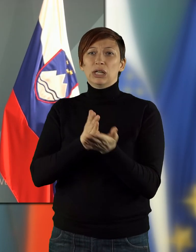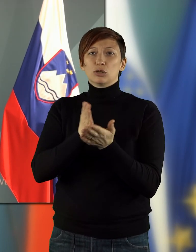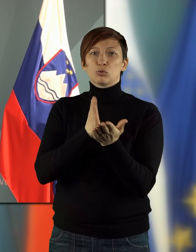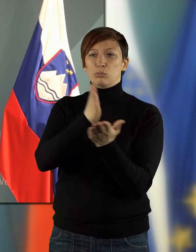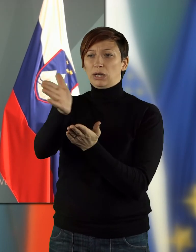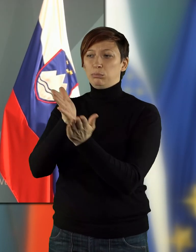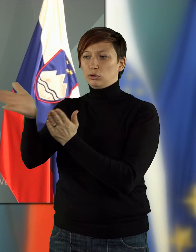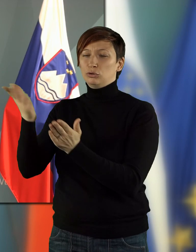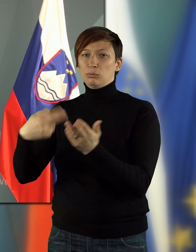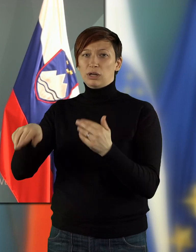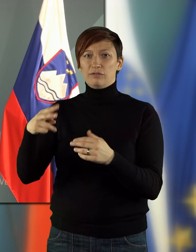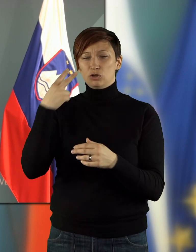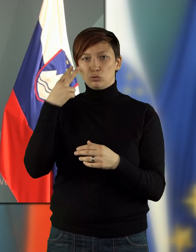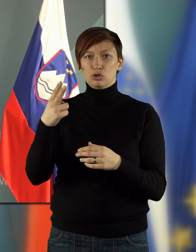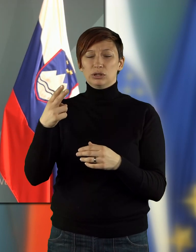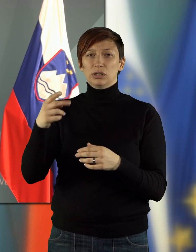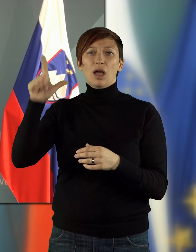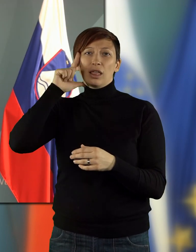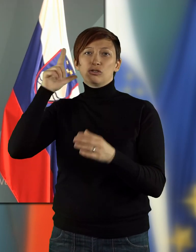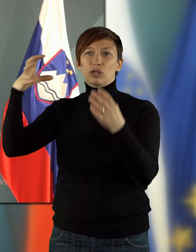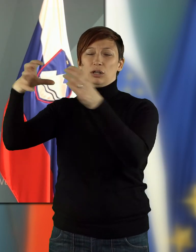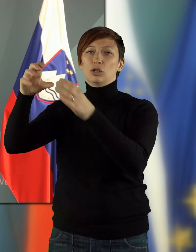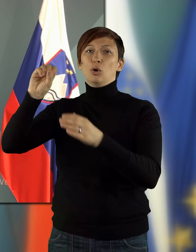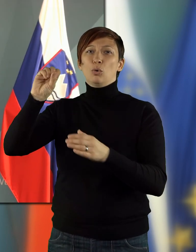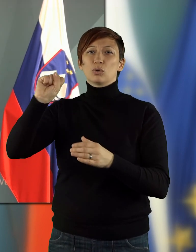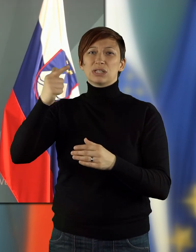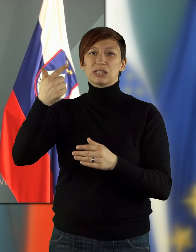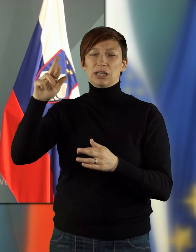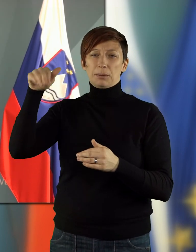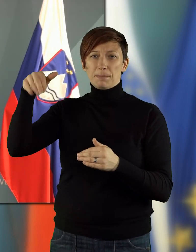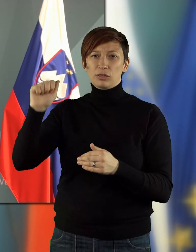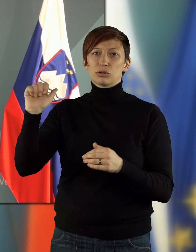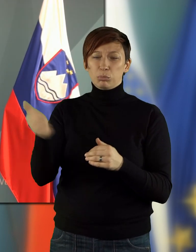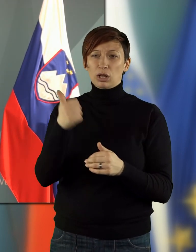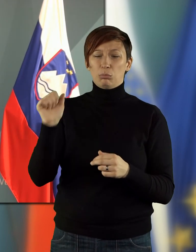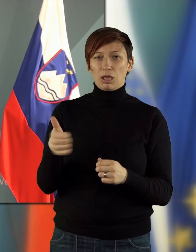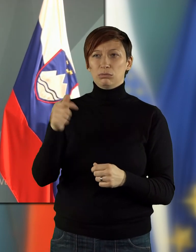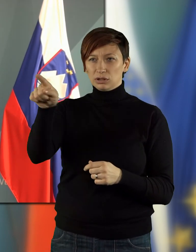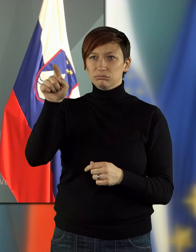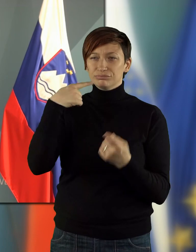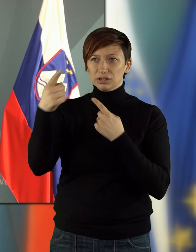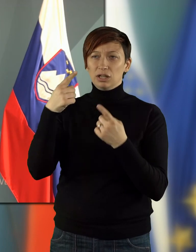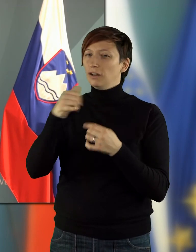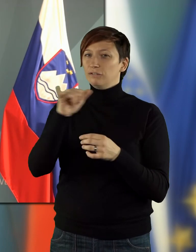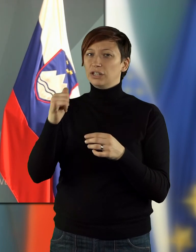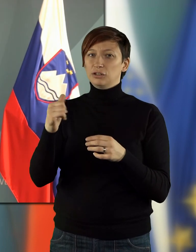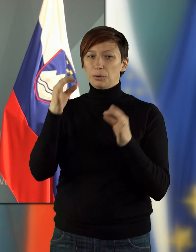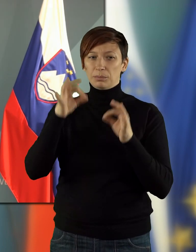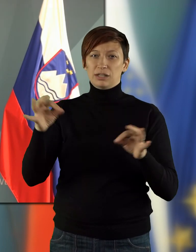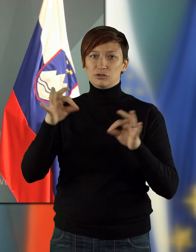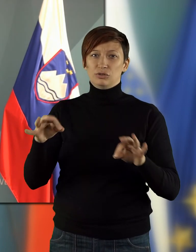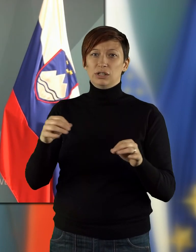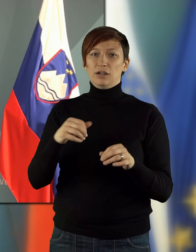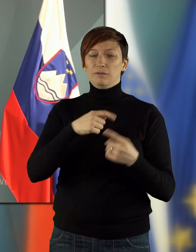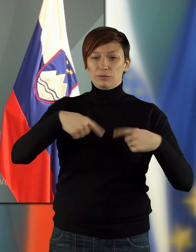določene karierne poti. To je bil moj največji učitek načelniku Ostermanu in to sem ponavljala pravzaprav ob